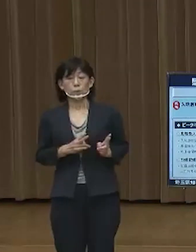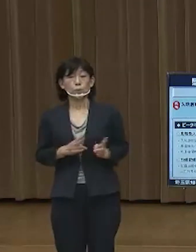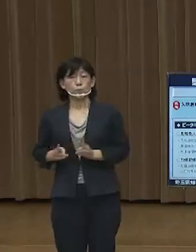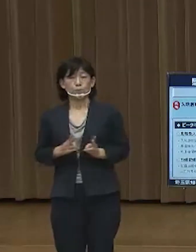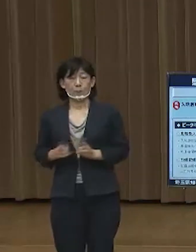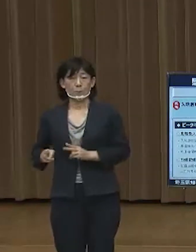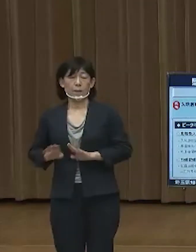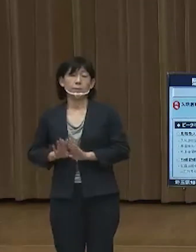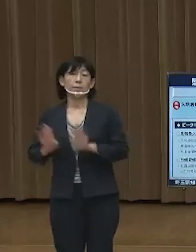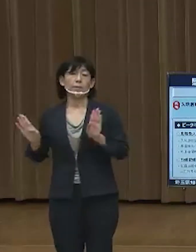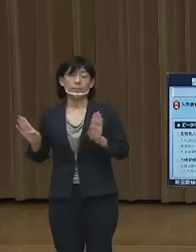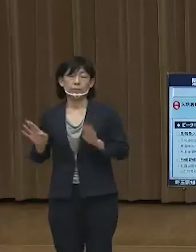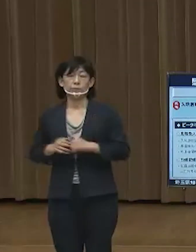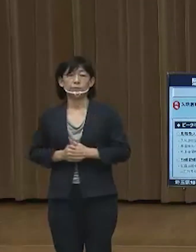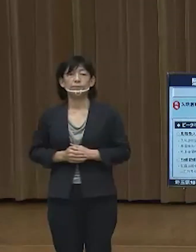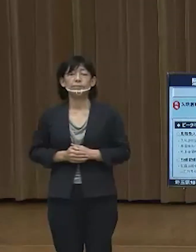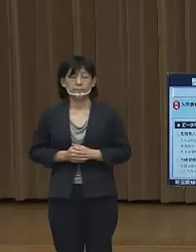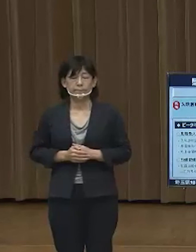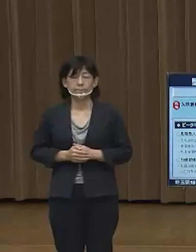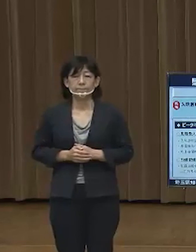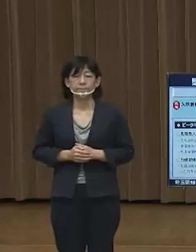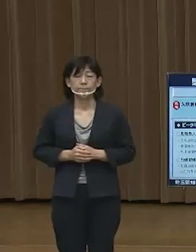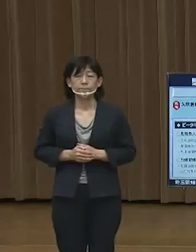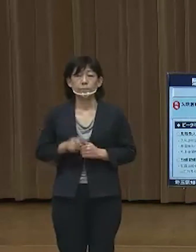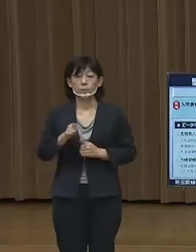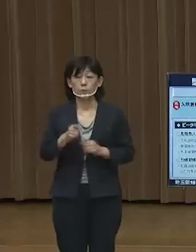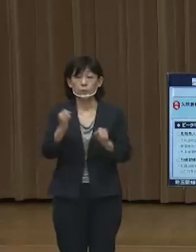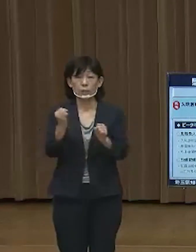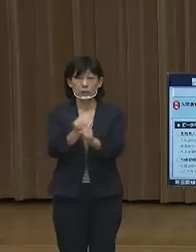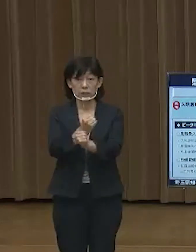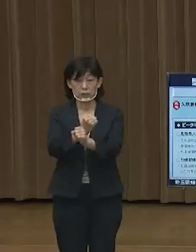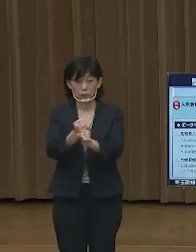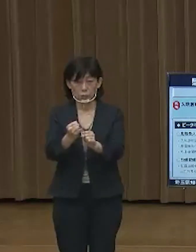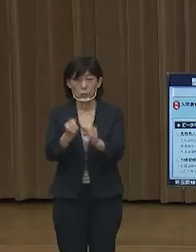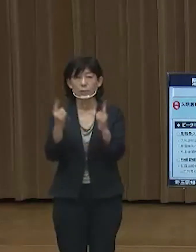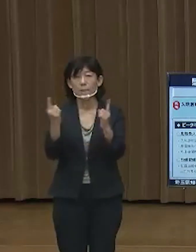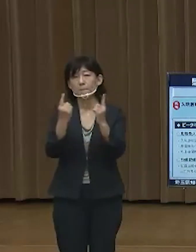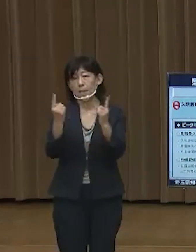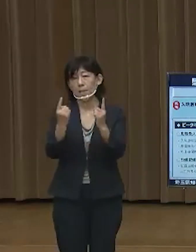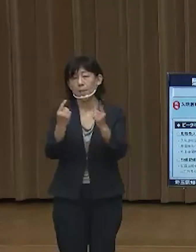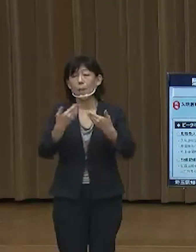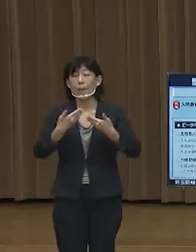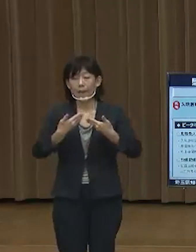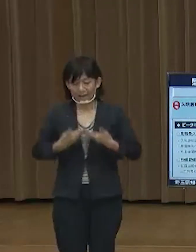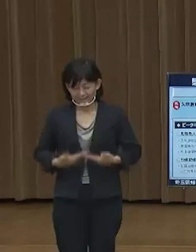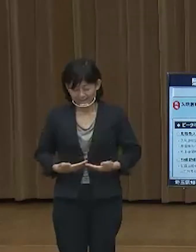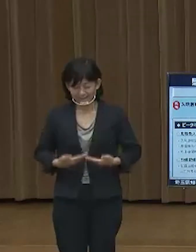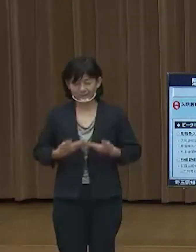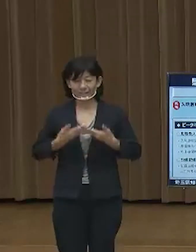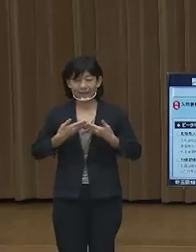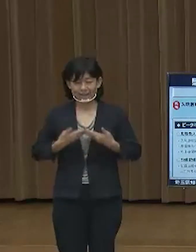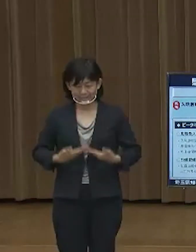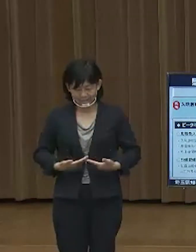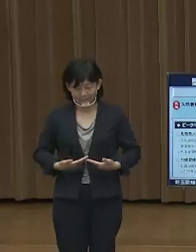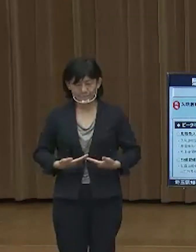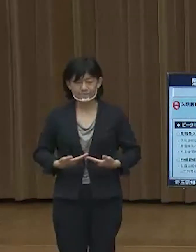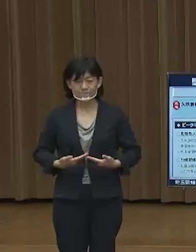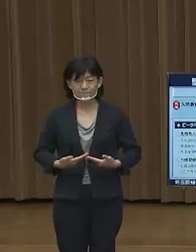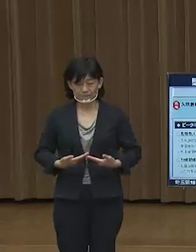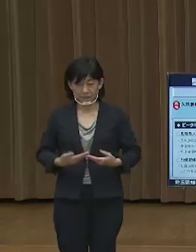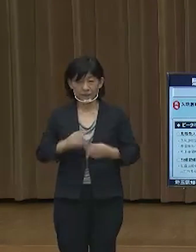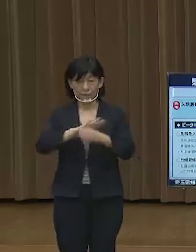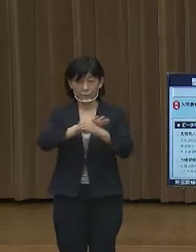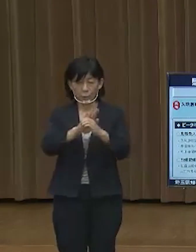まっております。この事業を安心安全な感染症対策